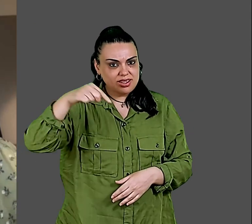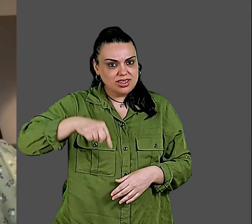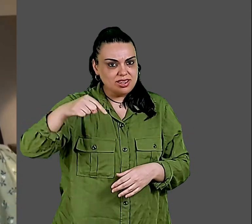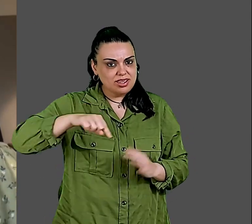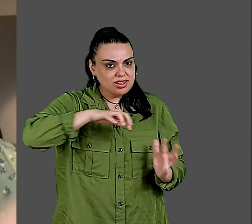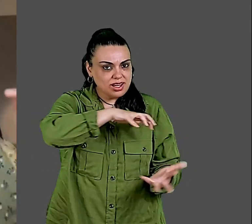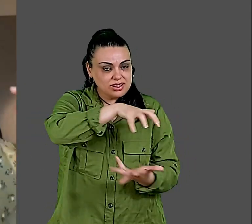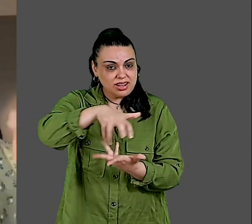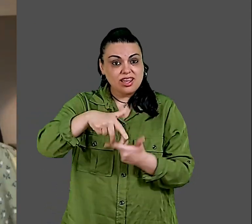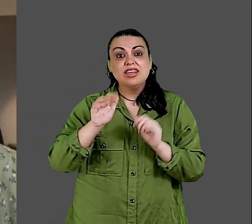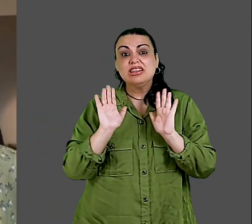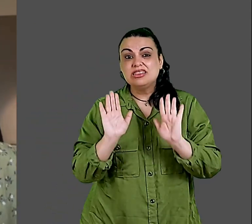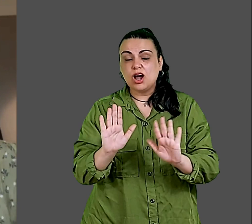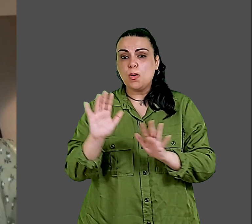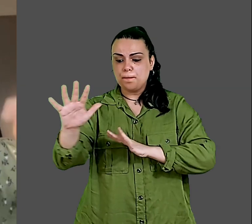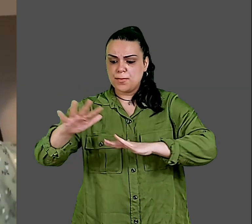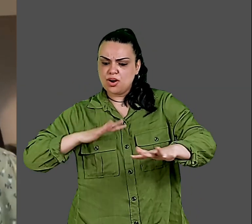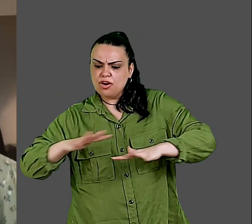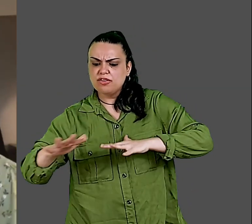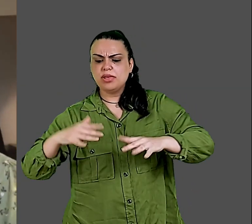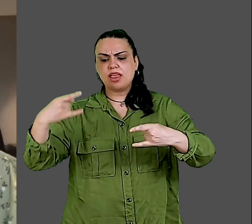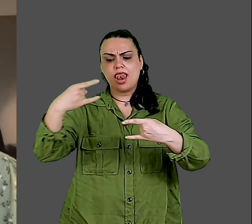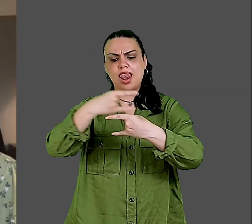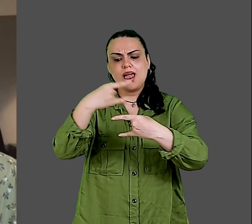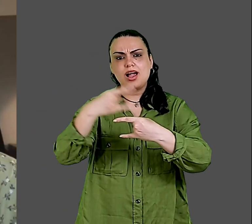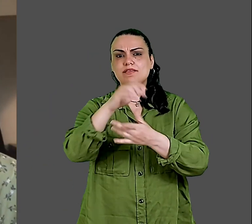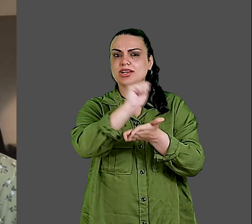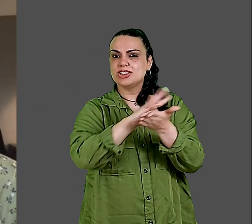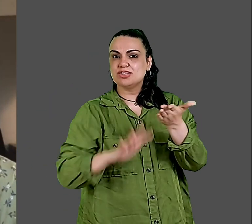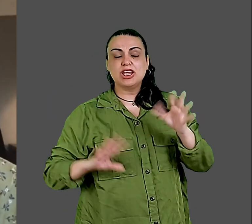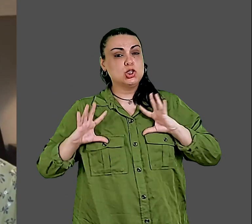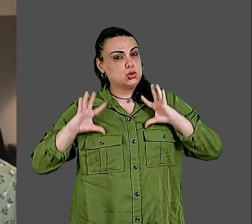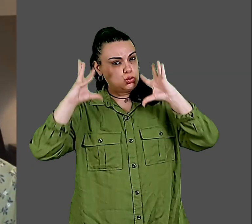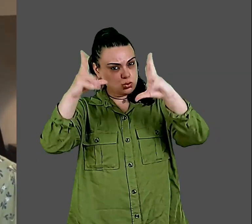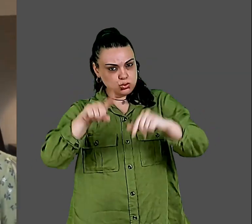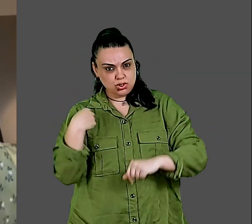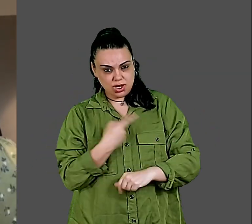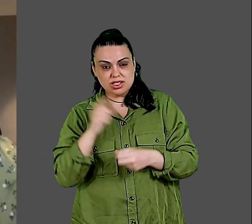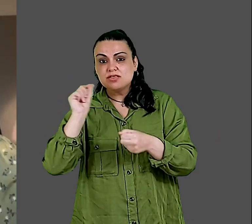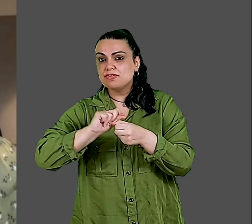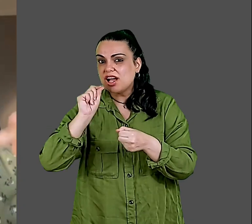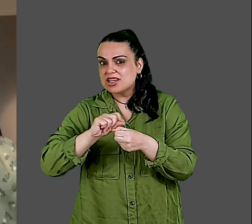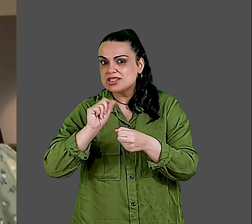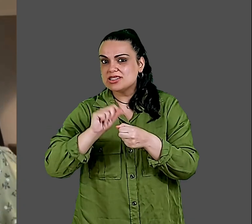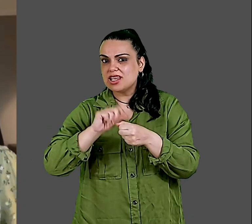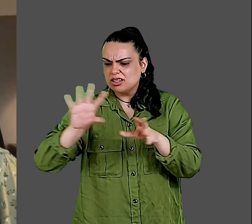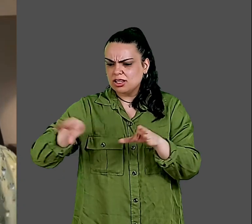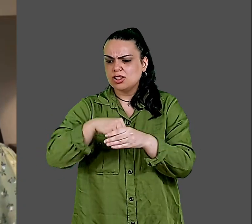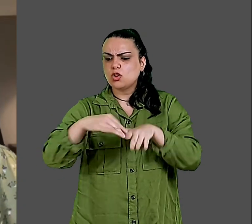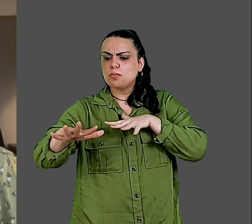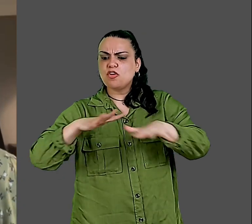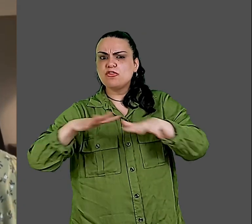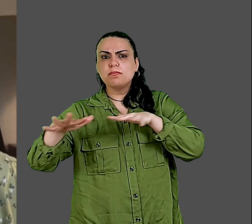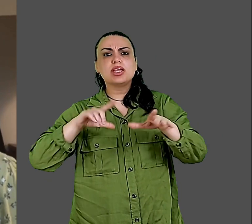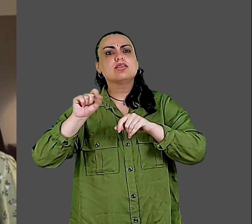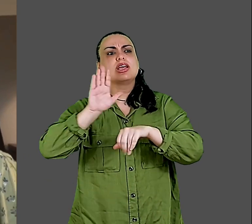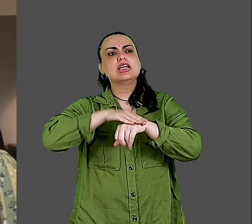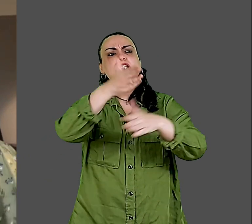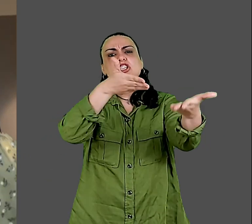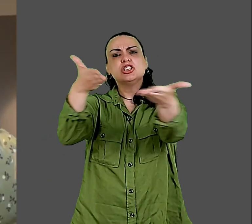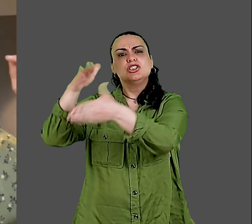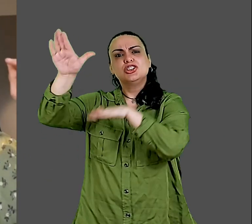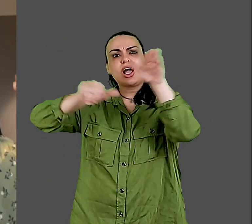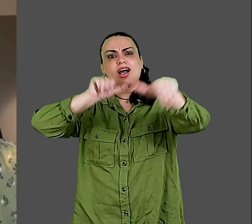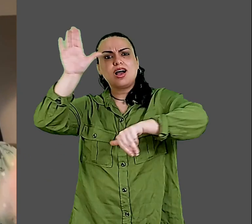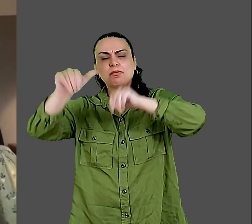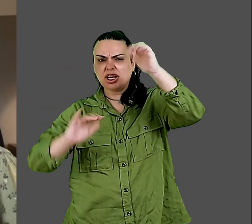desse movimento, das lives, das tarefas, de tudo que nós estamos desenvolvendo dentro desse tempo e dentro do movimento Chamados à Excelência,